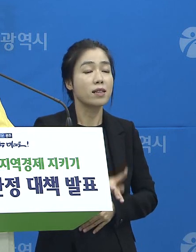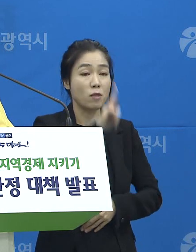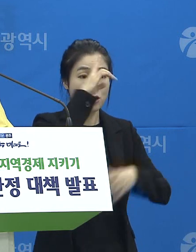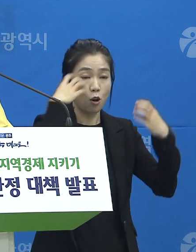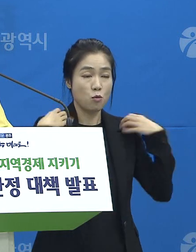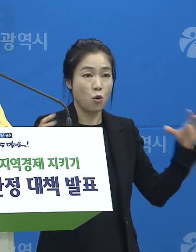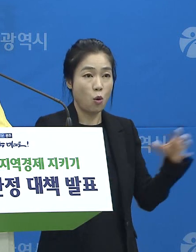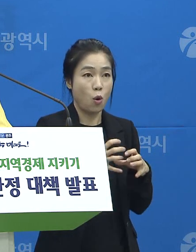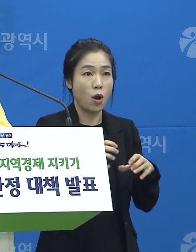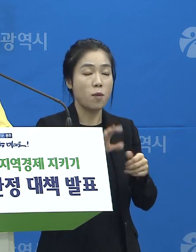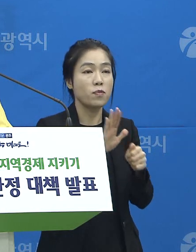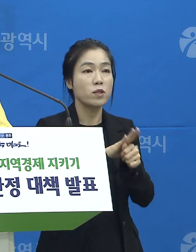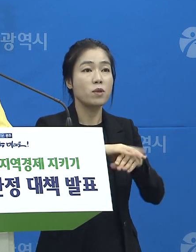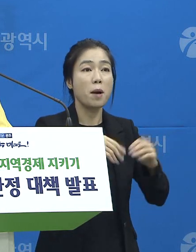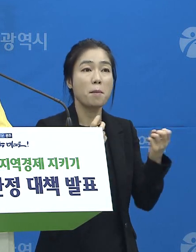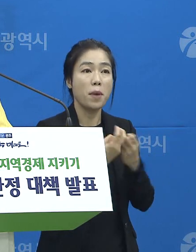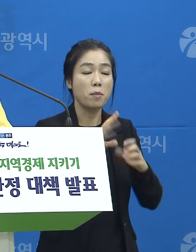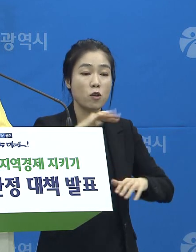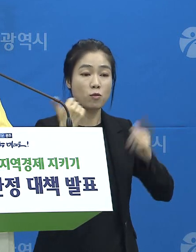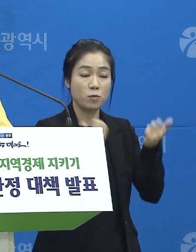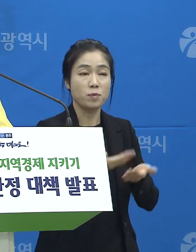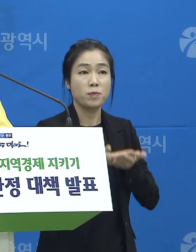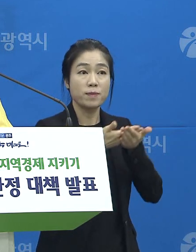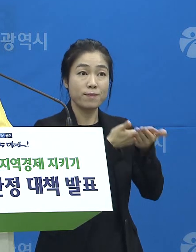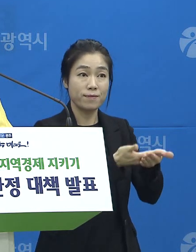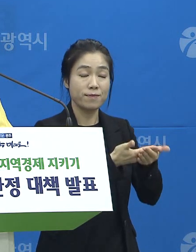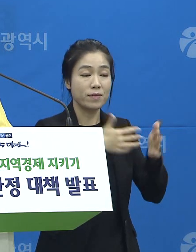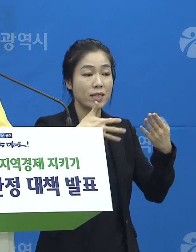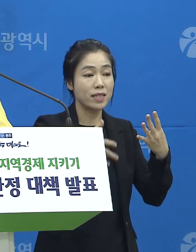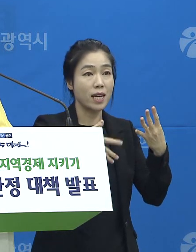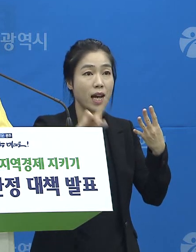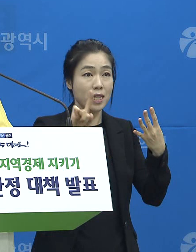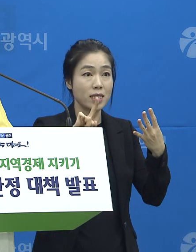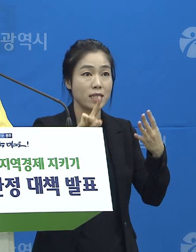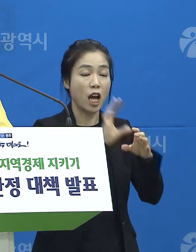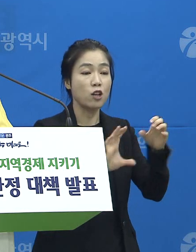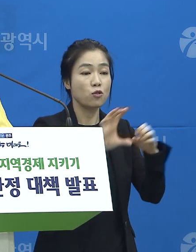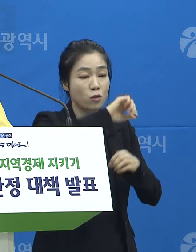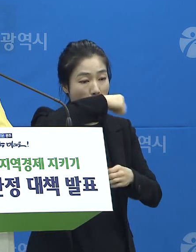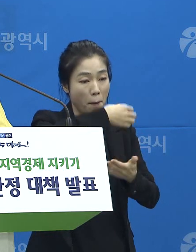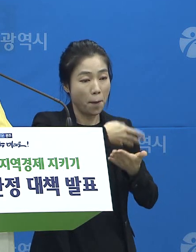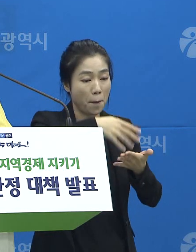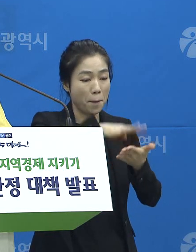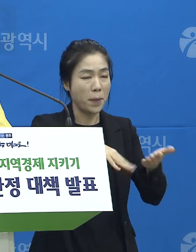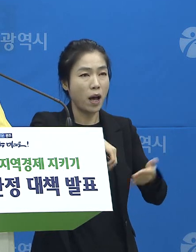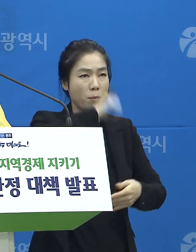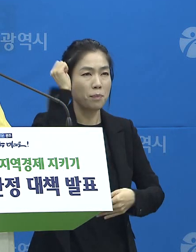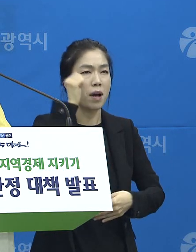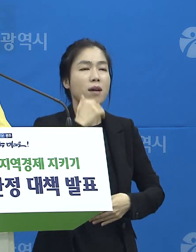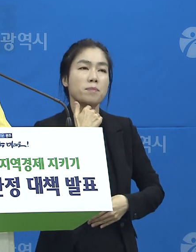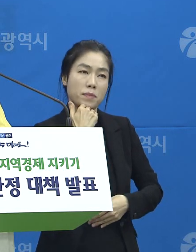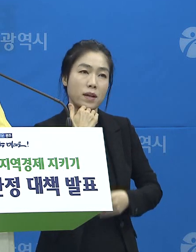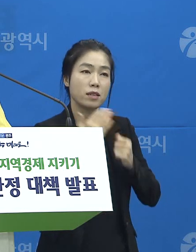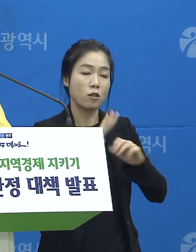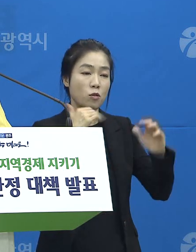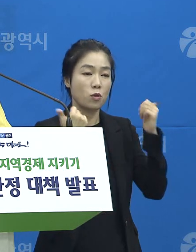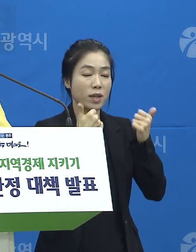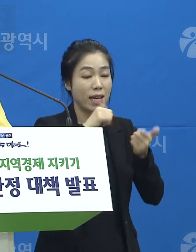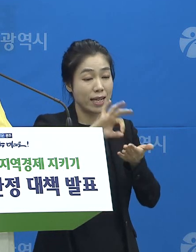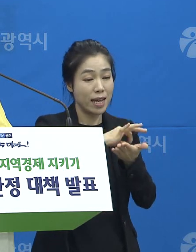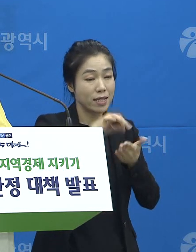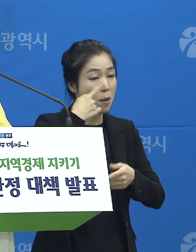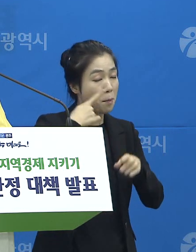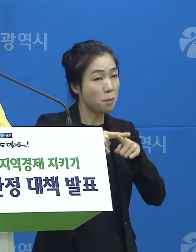정부 종합지원대책은 국회에 제출된 4차 추경안이 통과돼야 하므로 국회 예산 심의